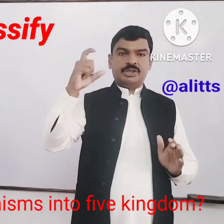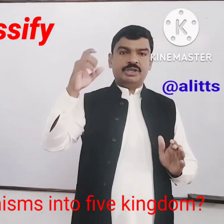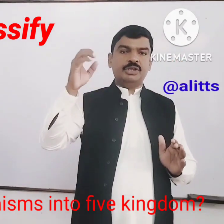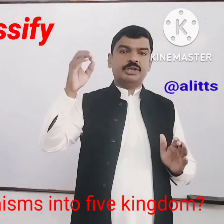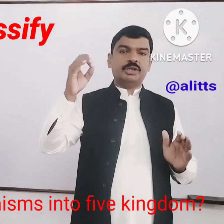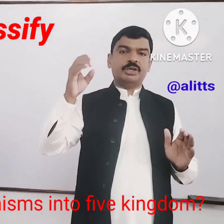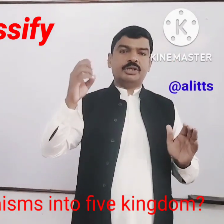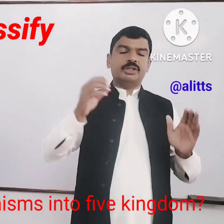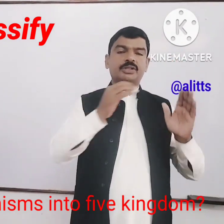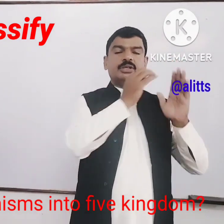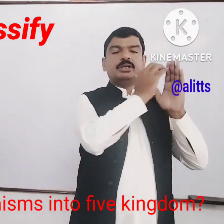सी गिनती